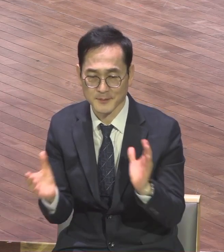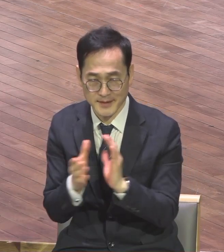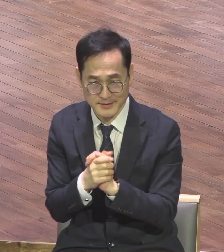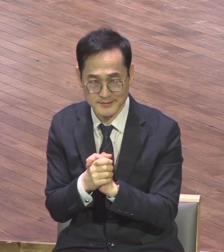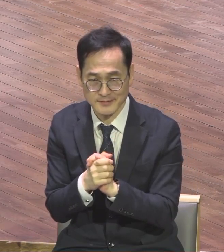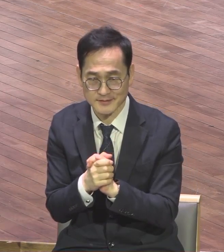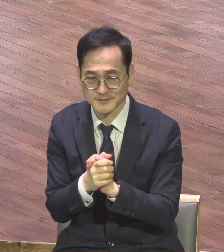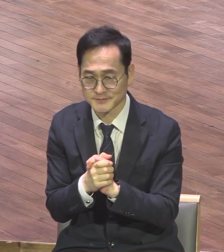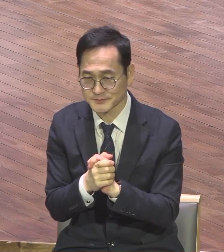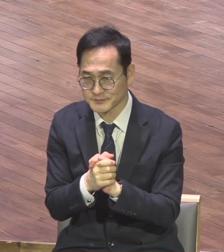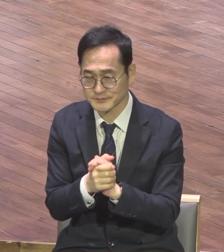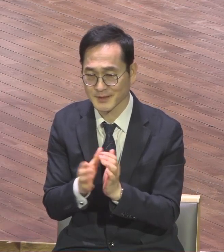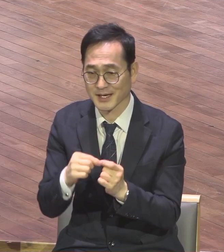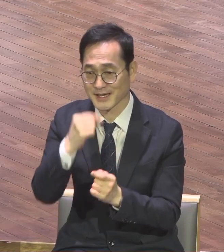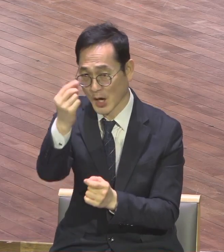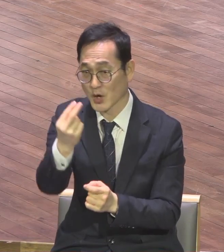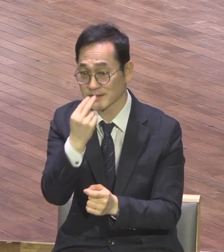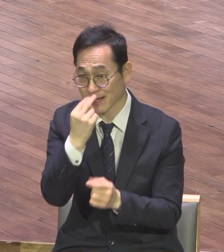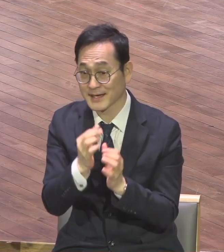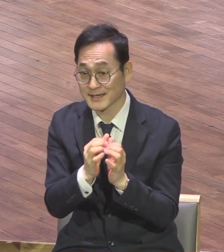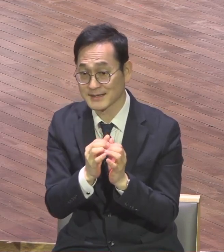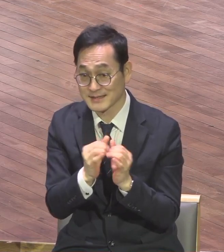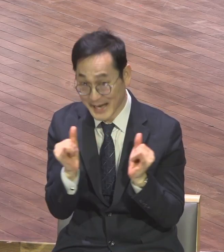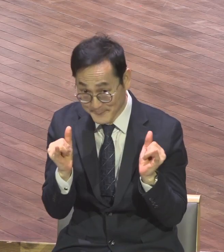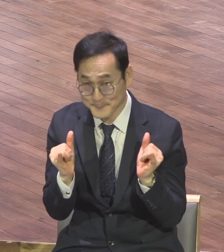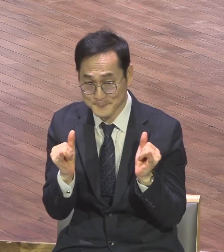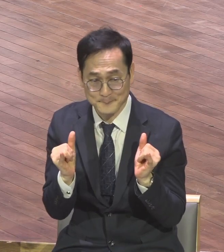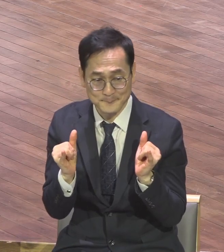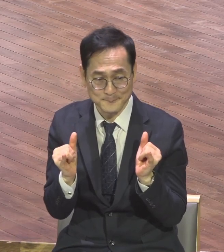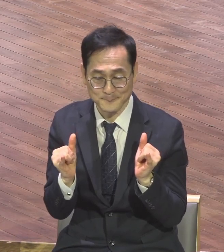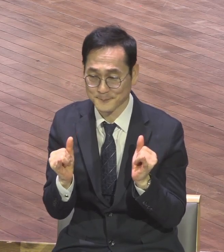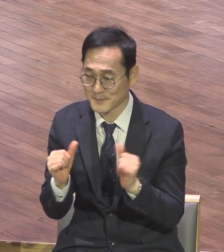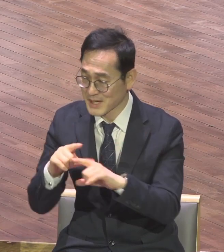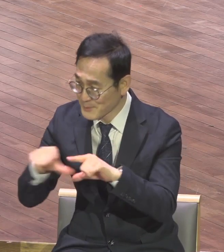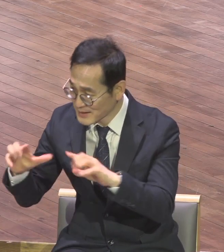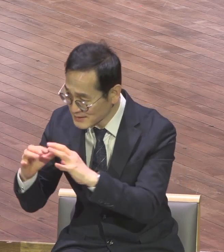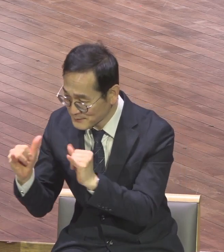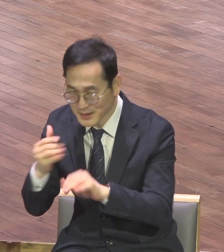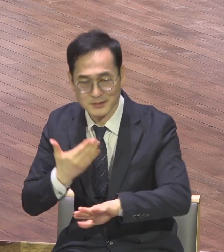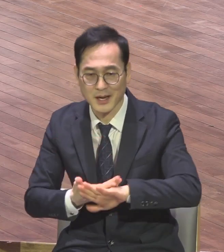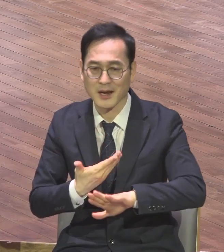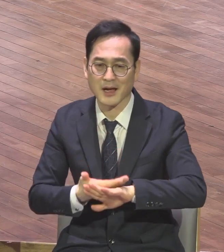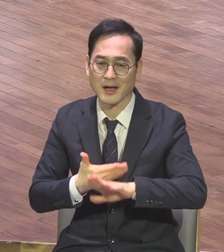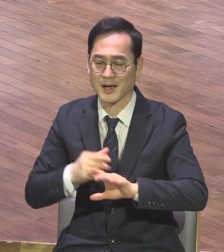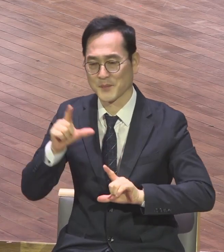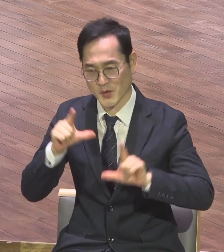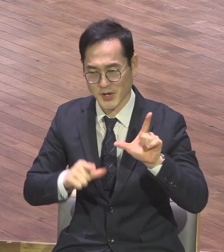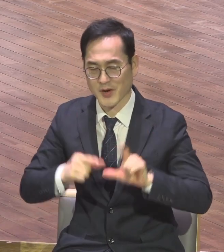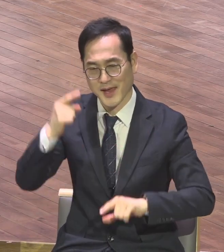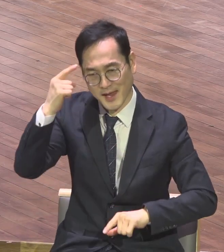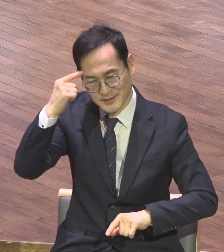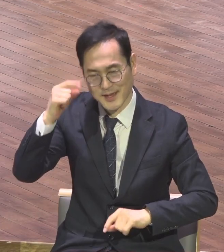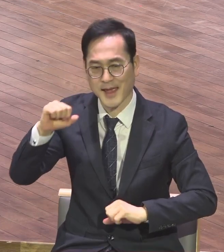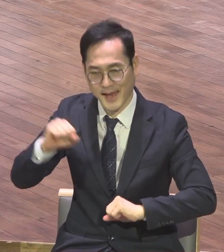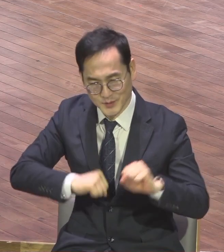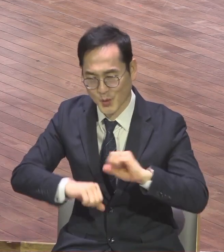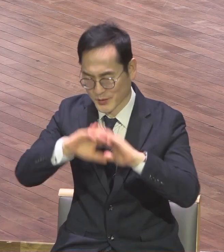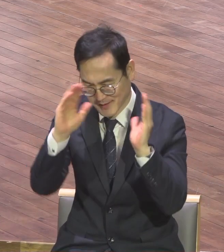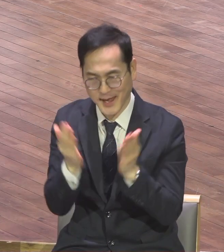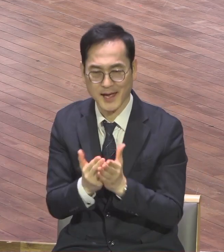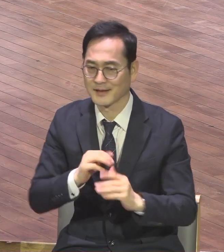아멘. 영생 있는 사람은 달라요. 눈빛이 다릅니다. 표정이 다릅니다. 자세가 다릅니다. 기도가